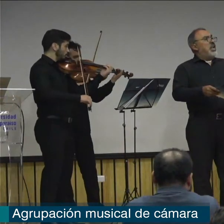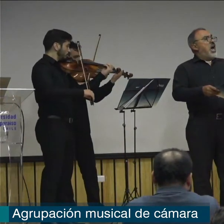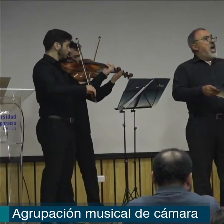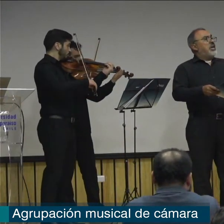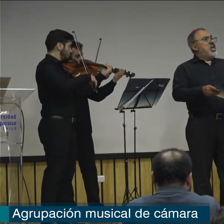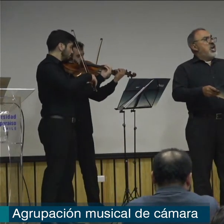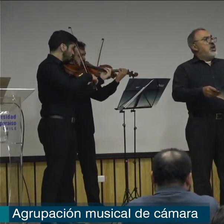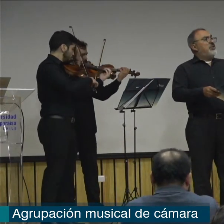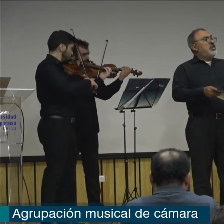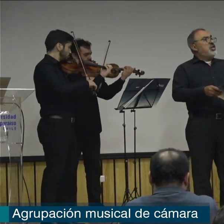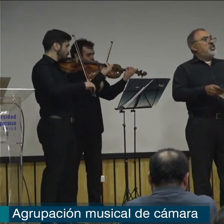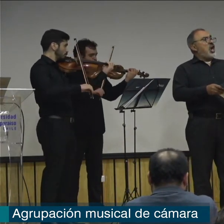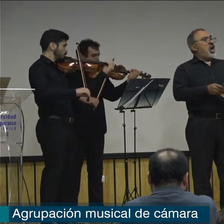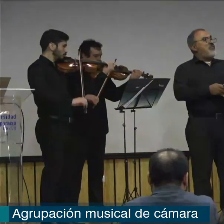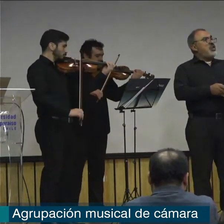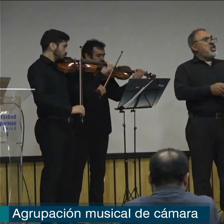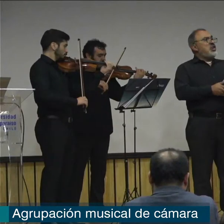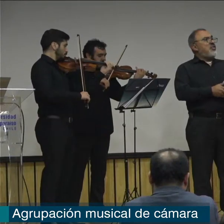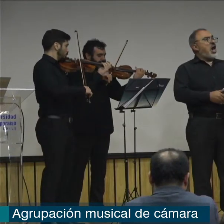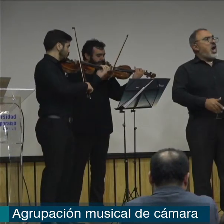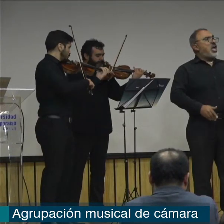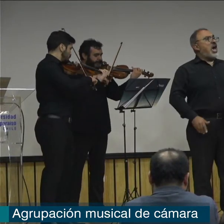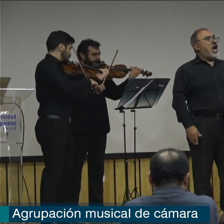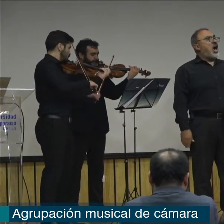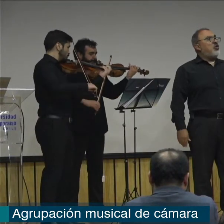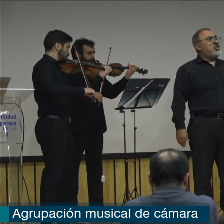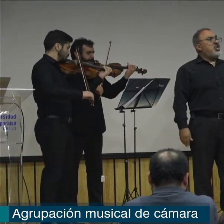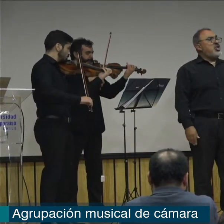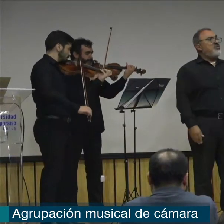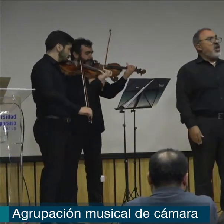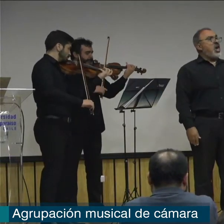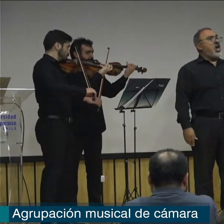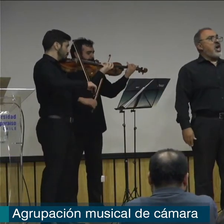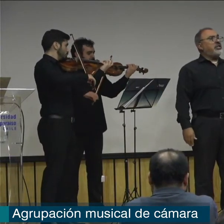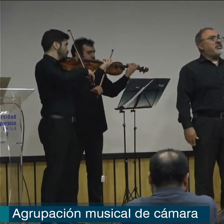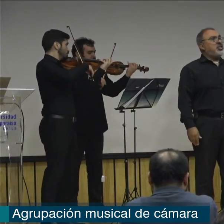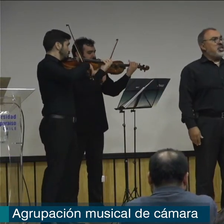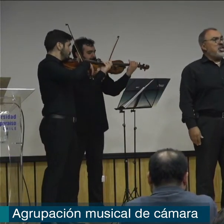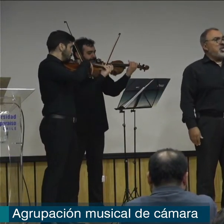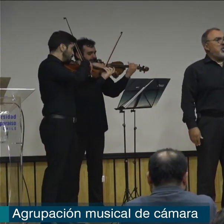es la que brilla mi universidad